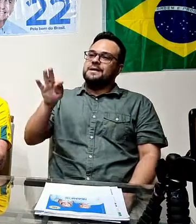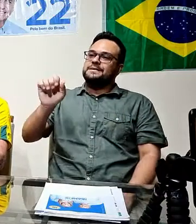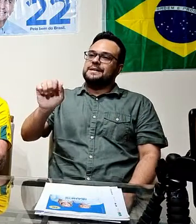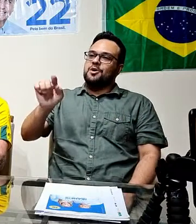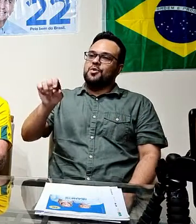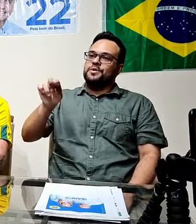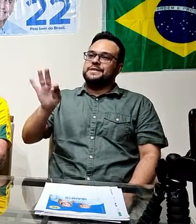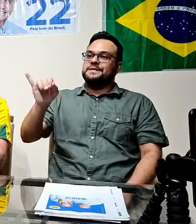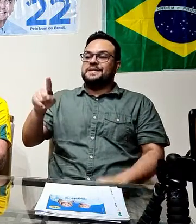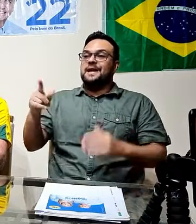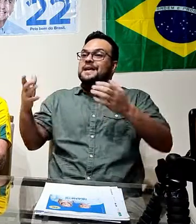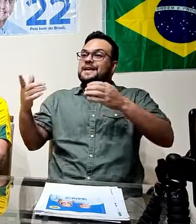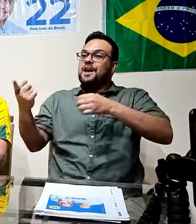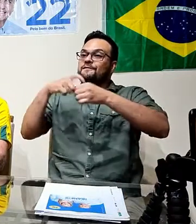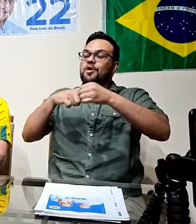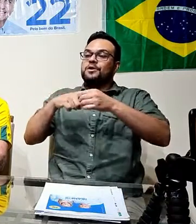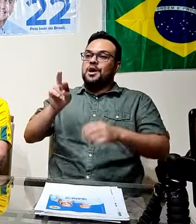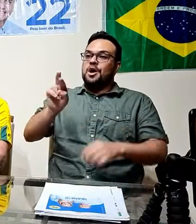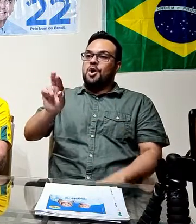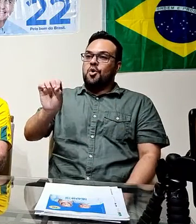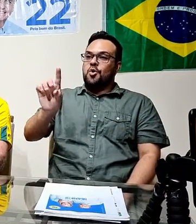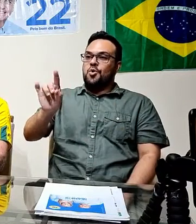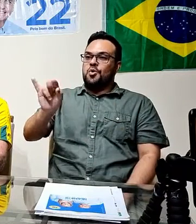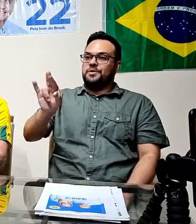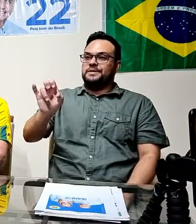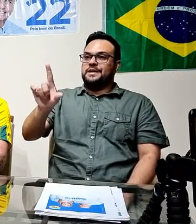Rodrigo Pacheco. Eu não me meto